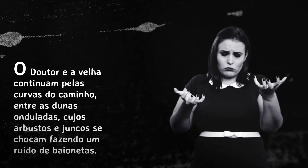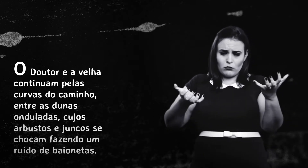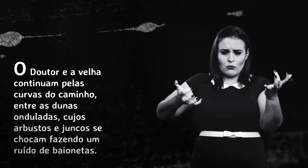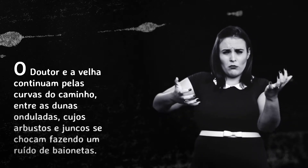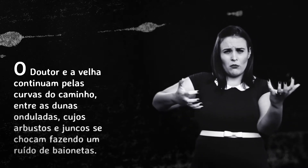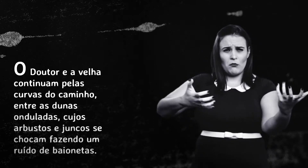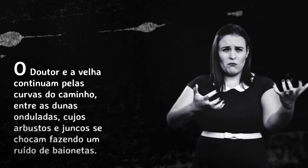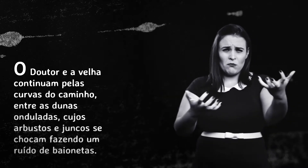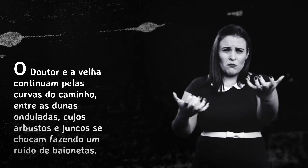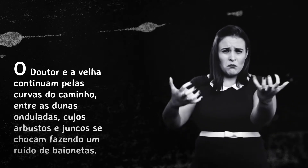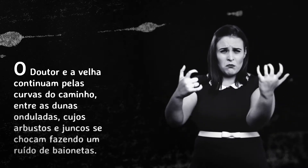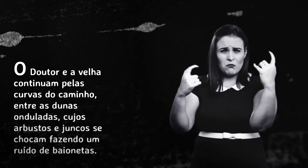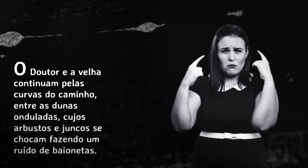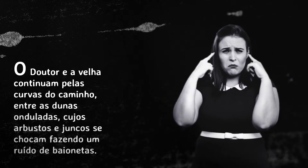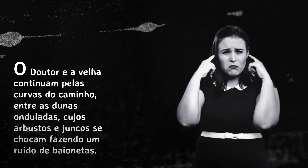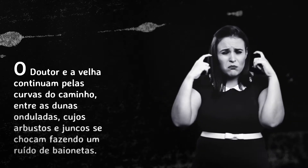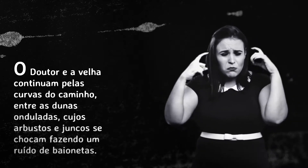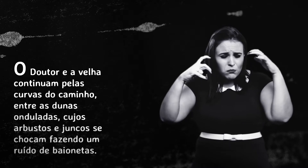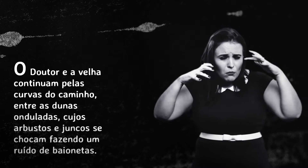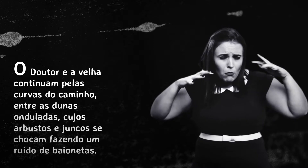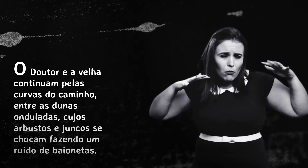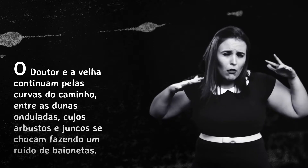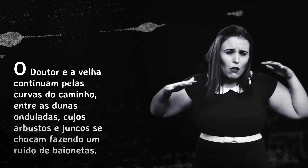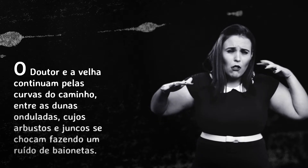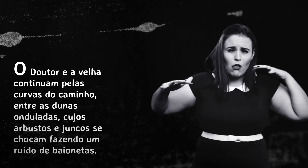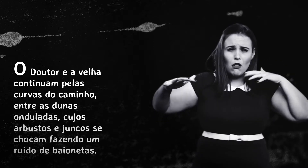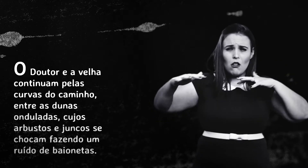se chocam fazendo um ruído de baionetas.